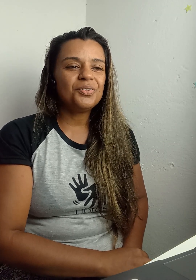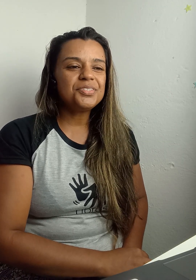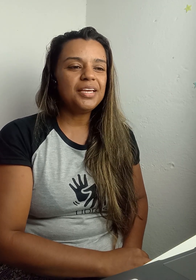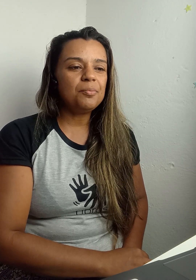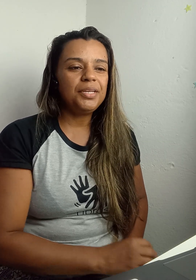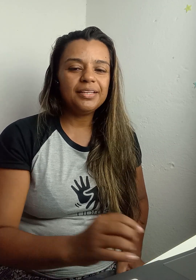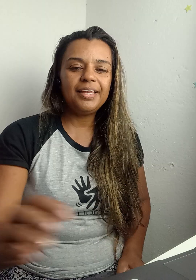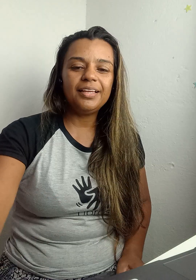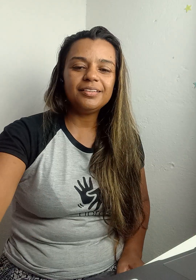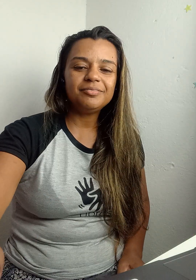Consegue abrir a tela?